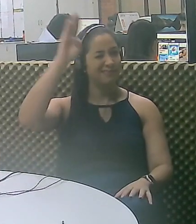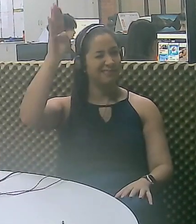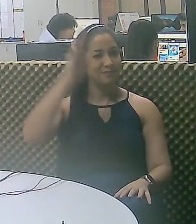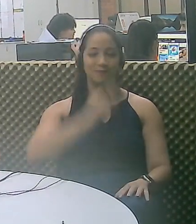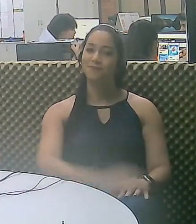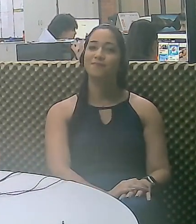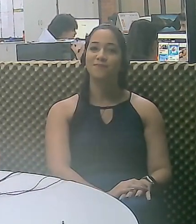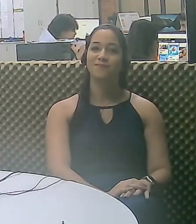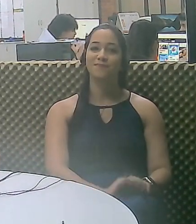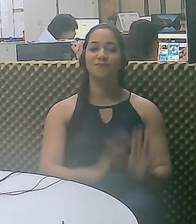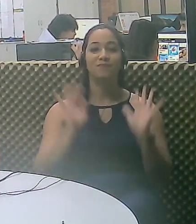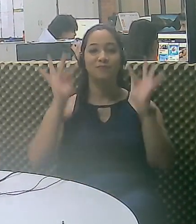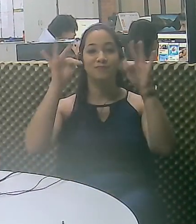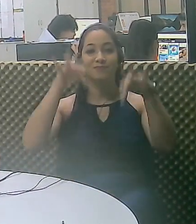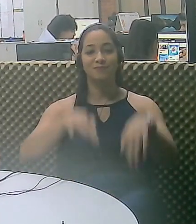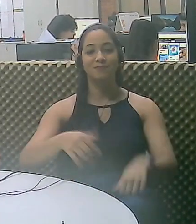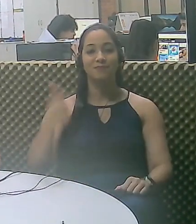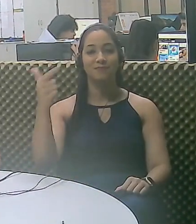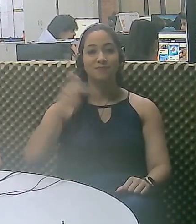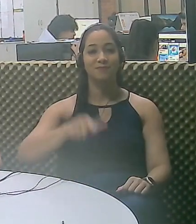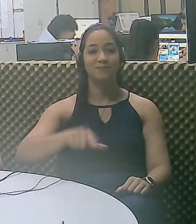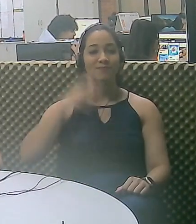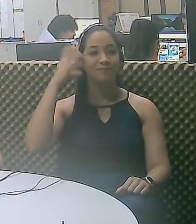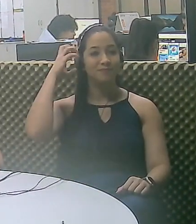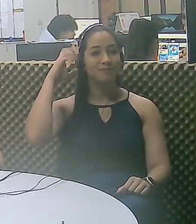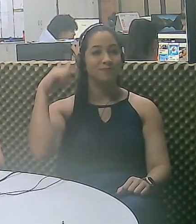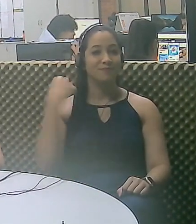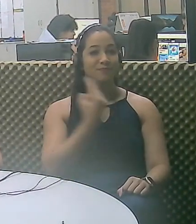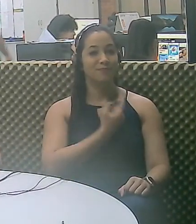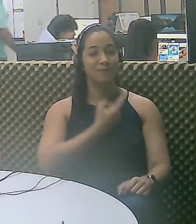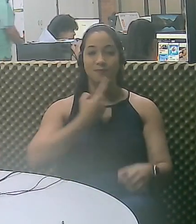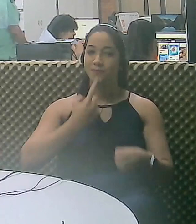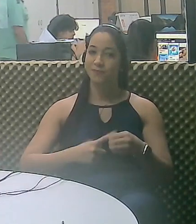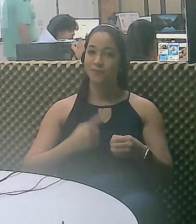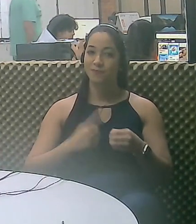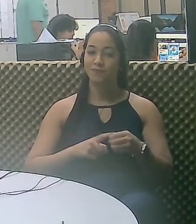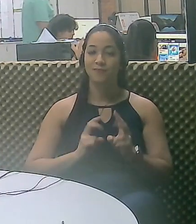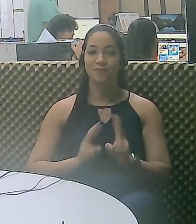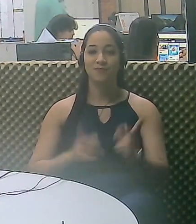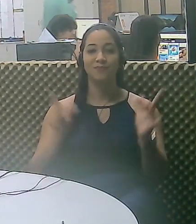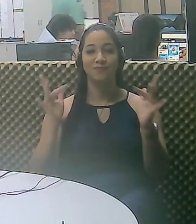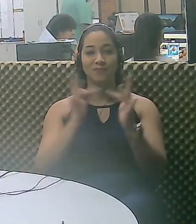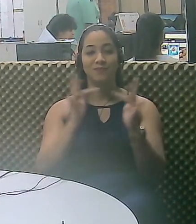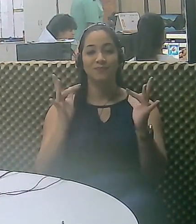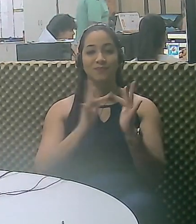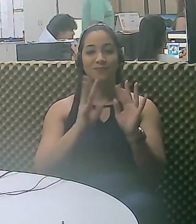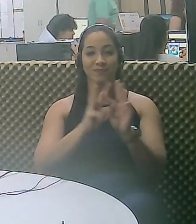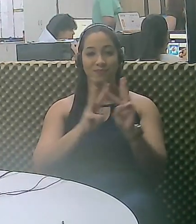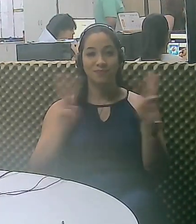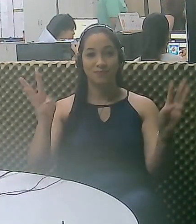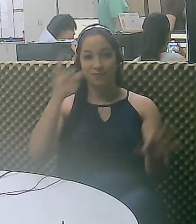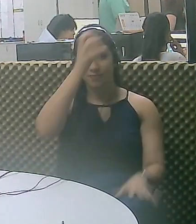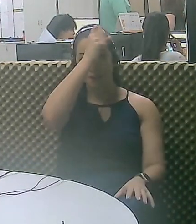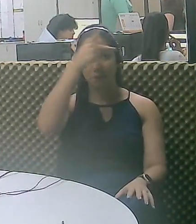bem. Até a próxima. Fica por aqui mais uma edição do programa da Rádio Nossa Cidade.